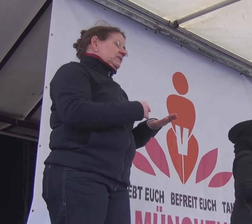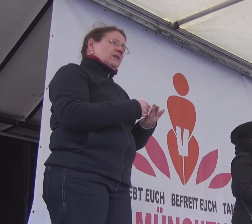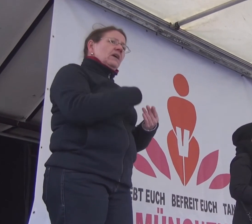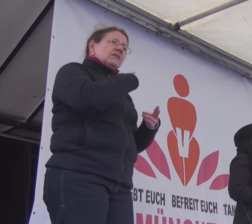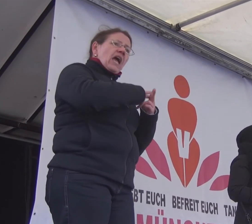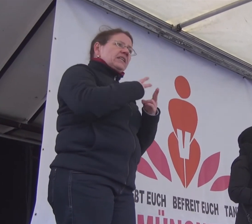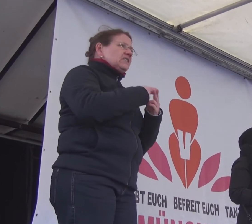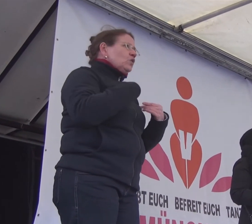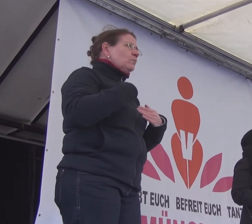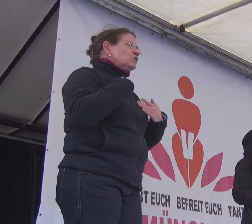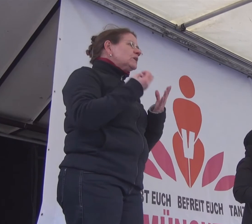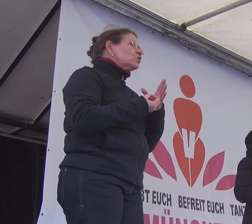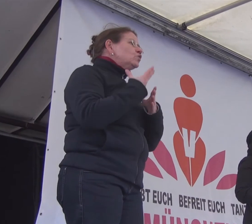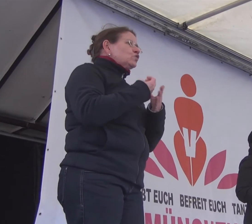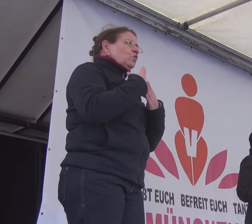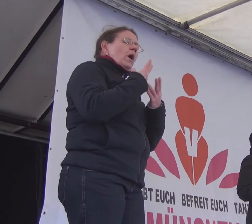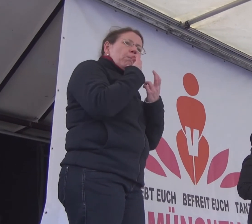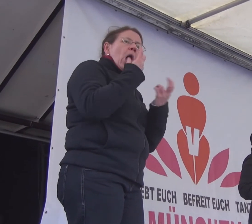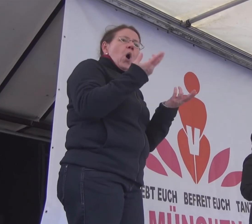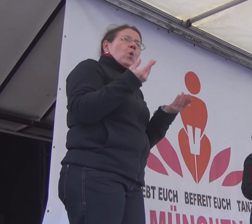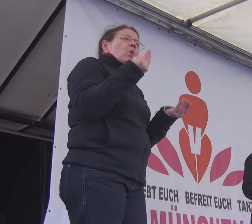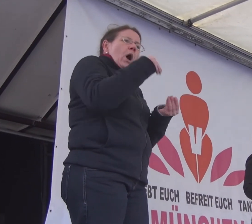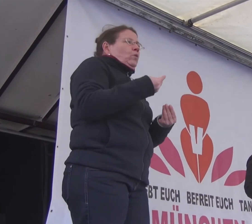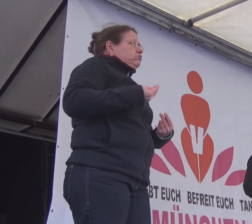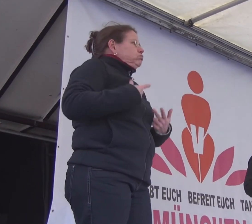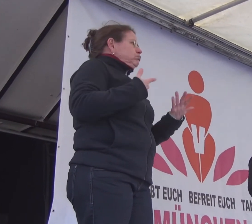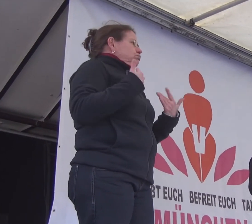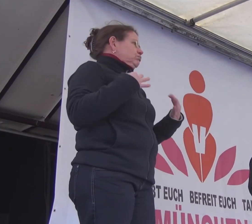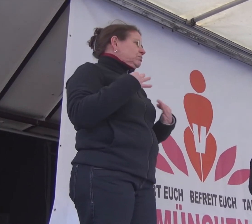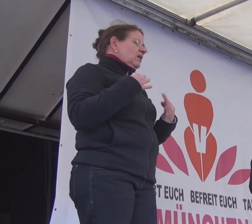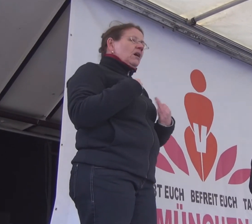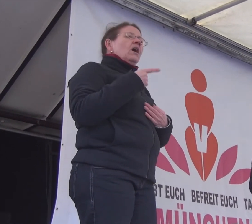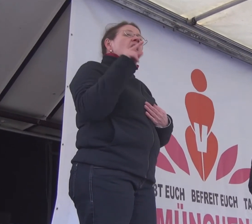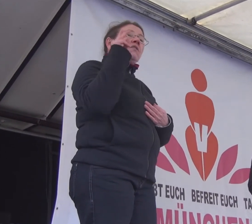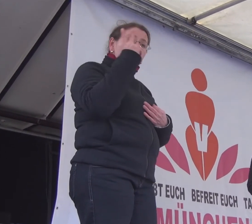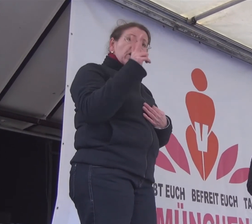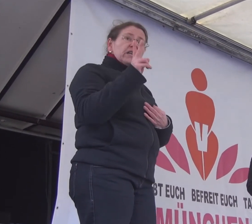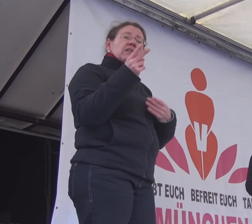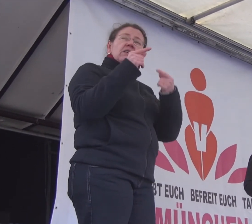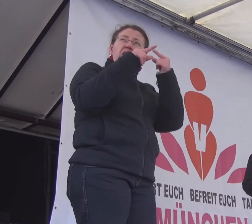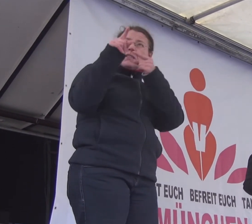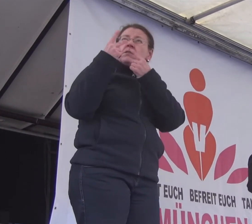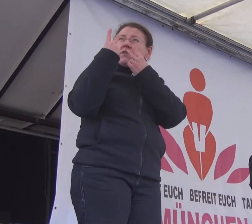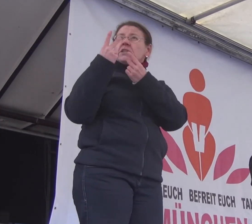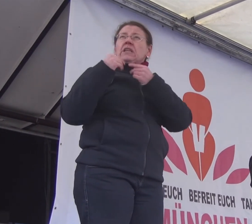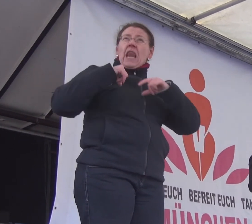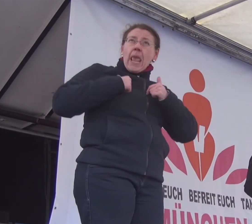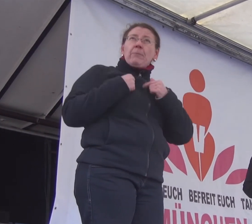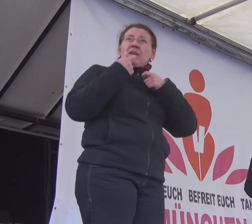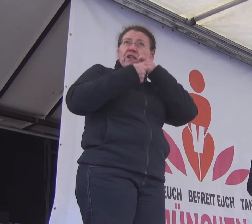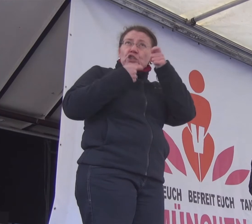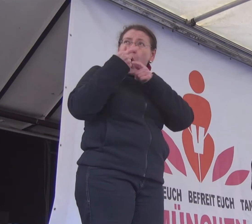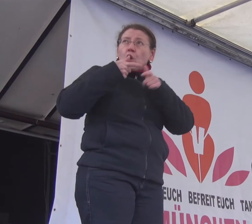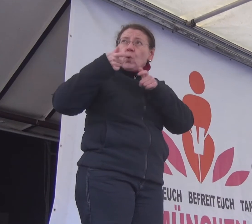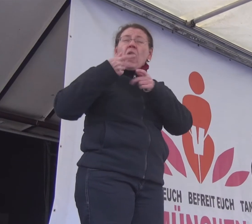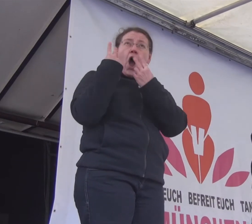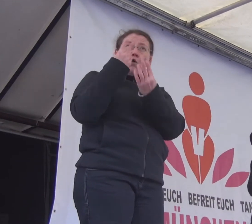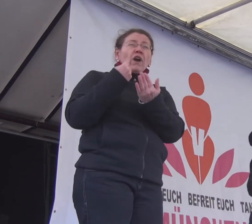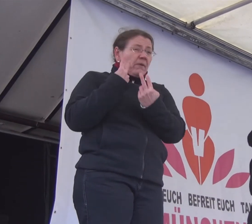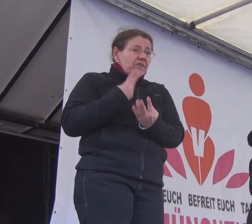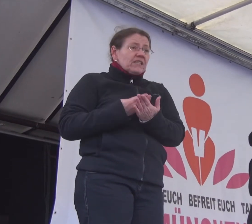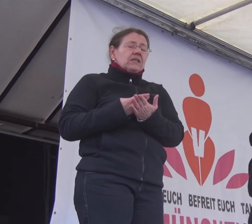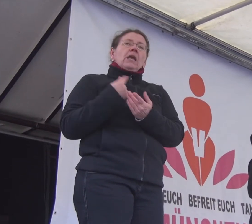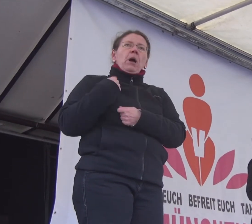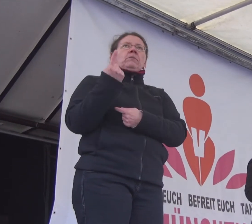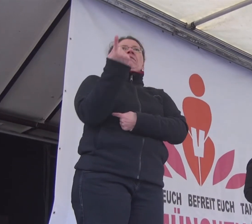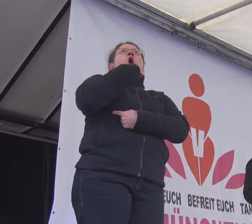Und wichtigste Aufgaben, was es gibt, schiebt man immer in unsere Schuhe rein. Das ist auch zum Teil vielleicht gut so, aber was